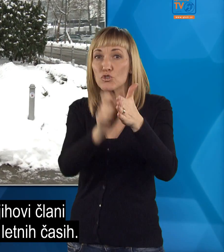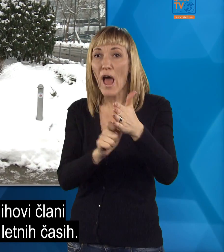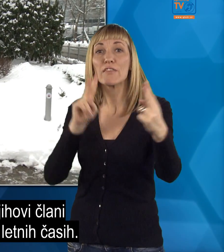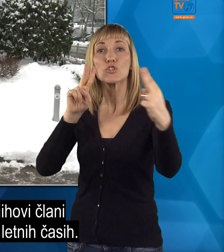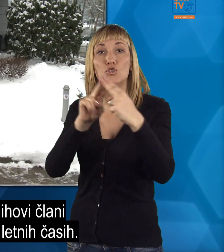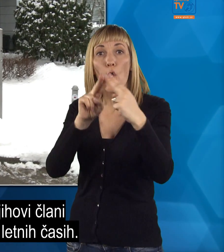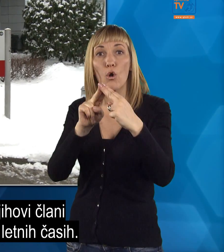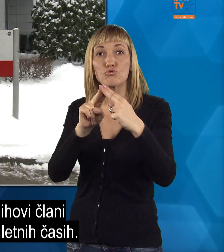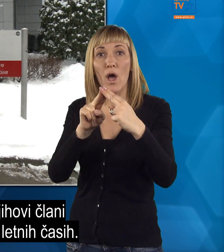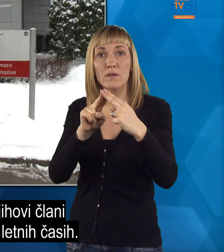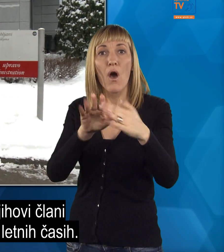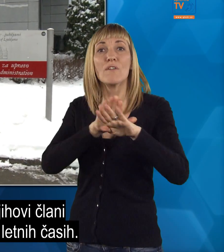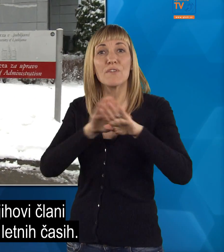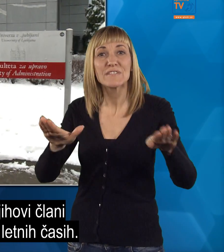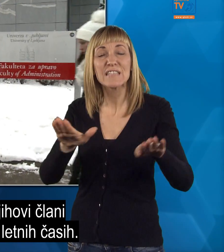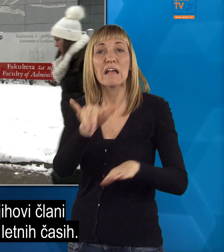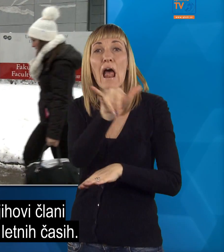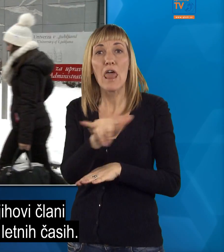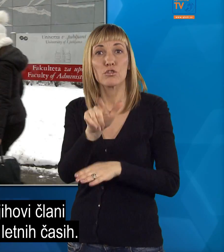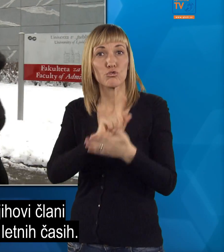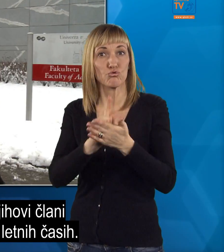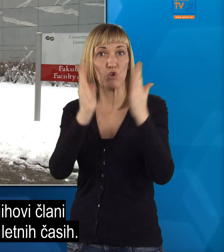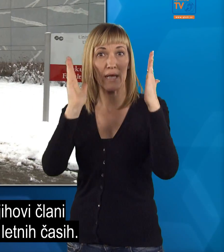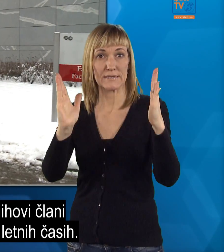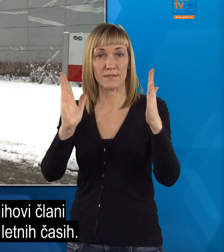vseh letnih časih.